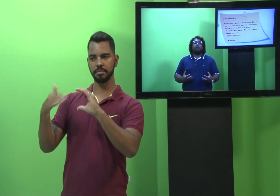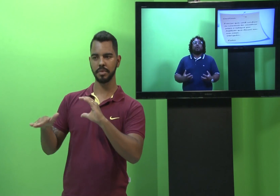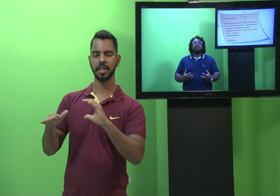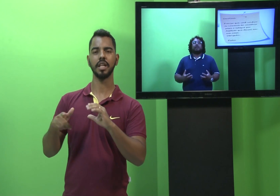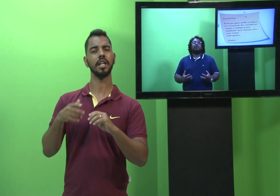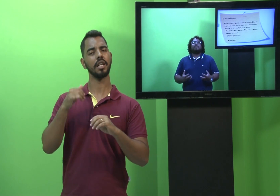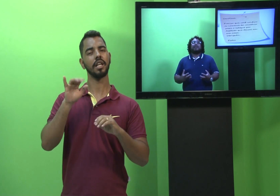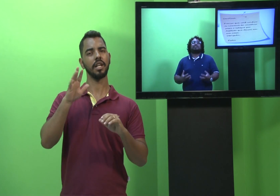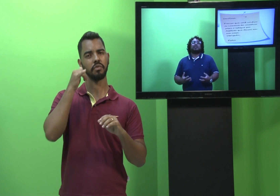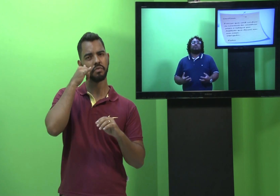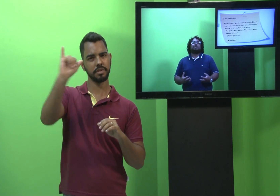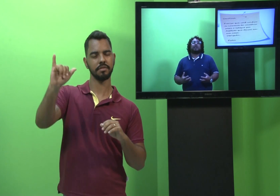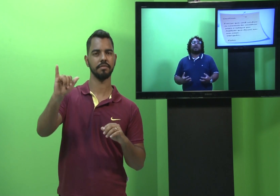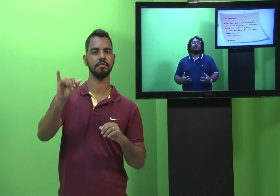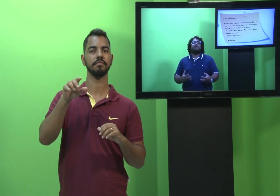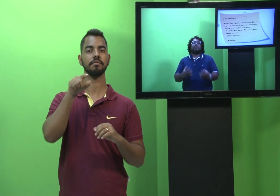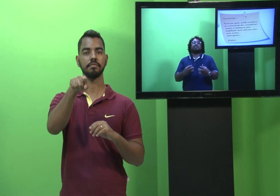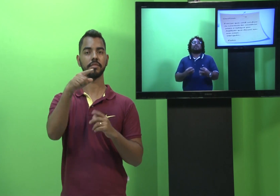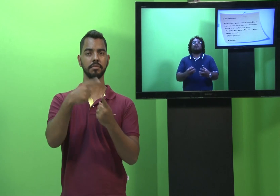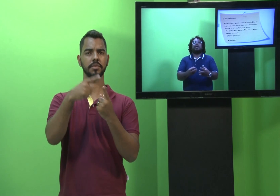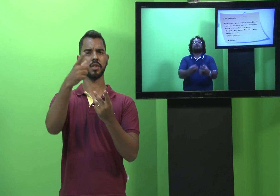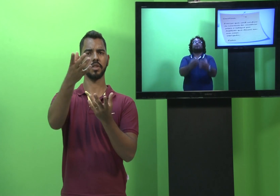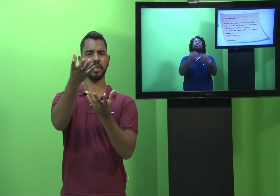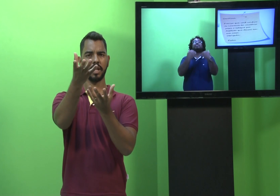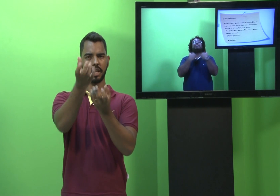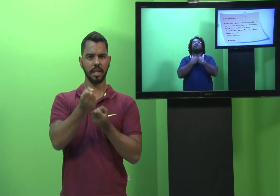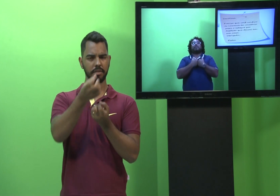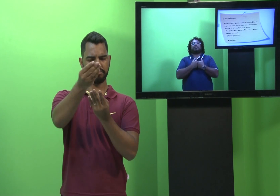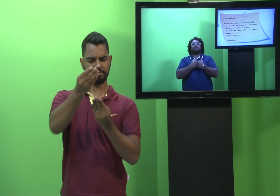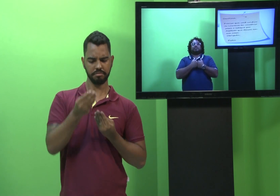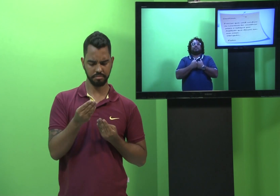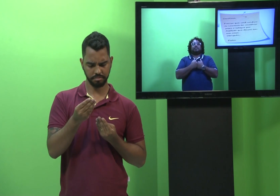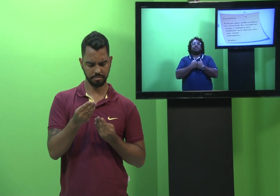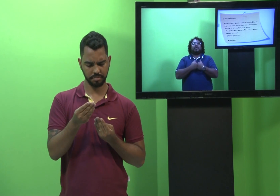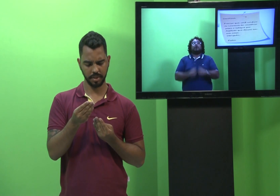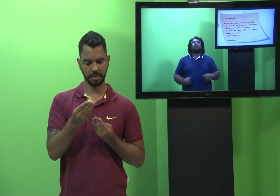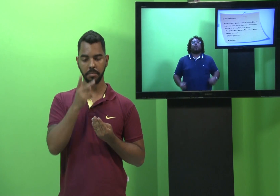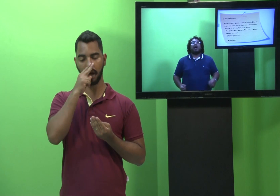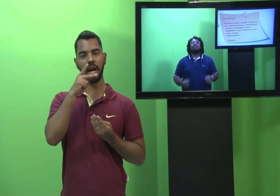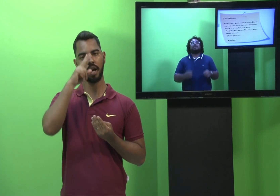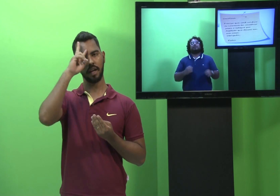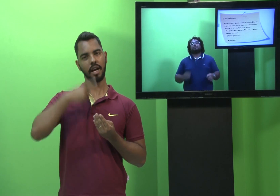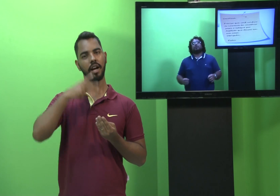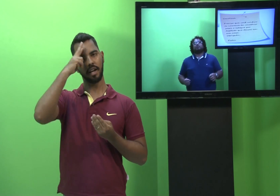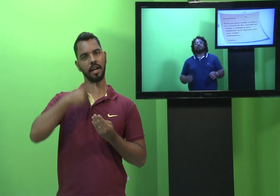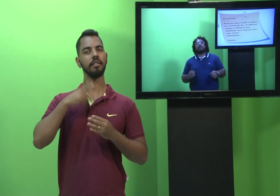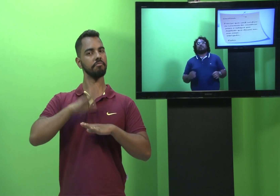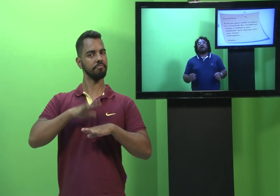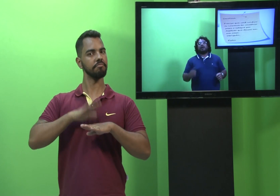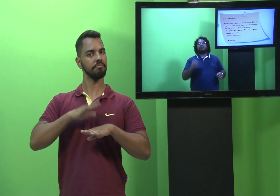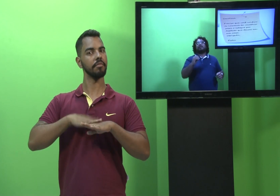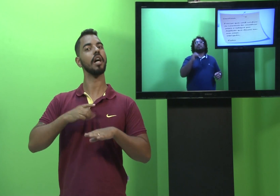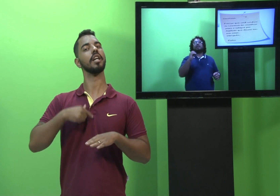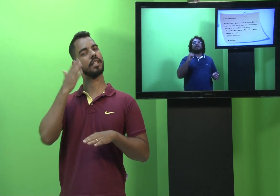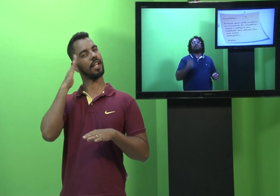receptor tem uma impressão de que a informação é exclusiva para si. Quase não se usa a